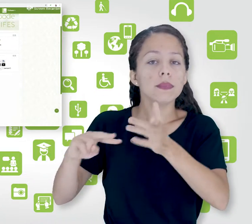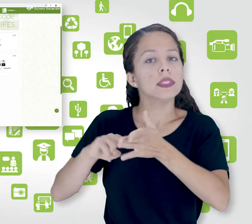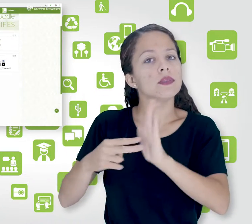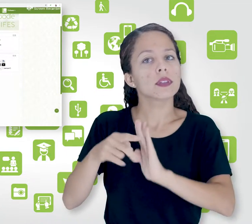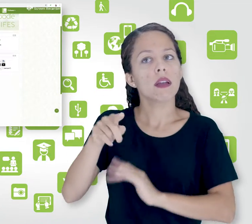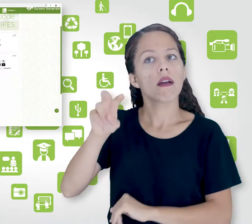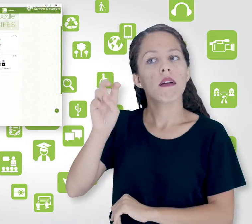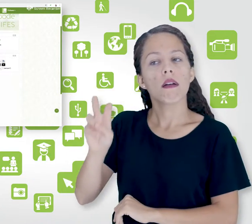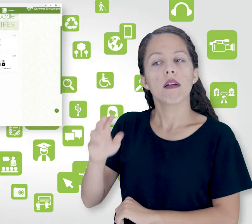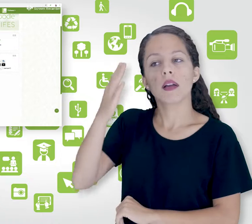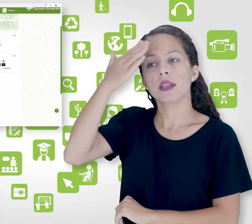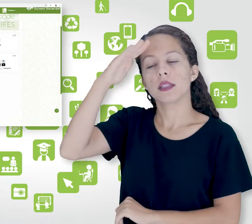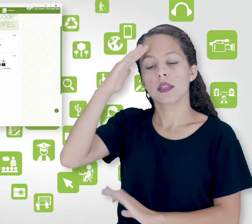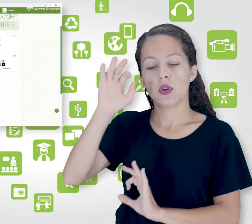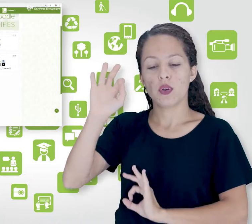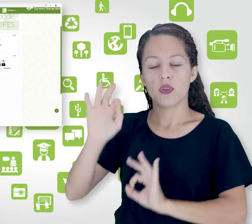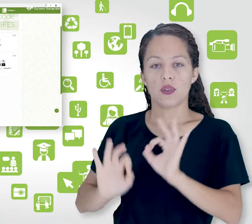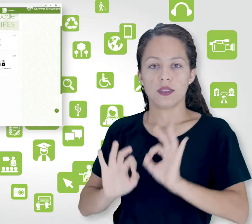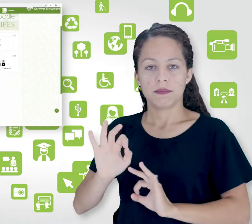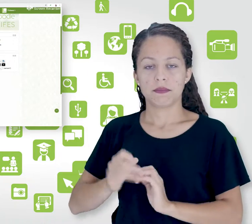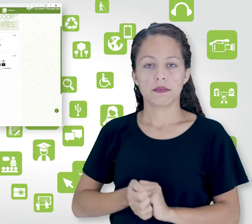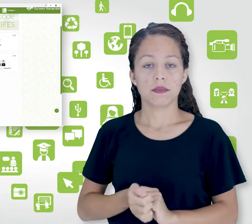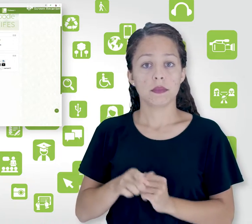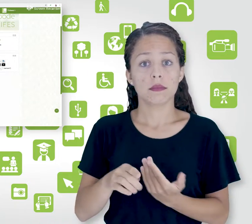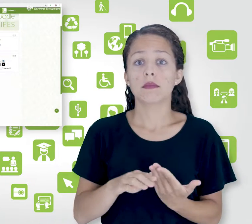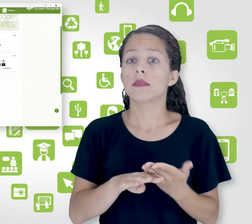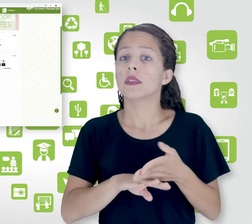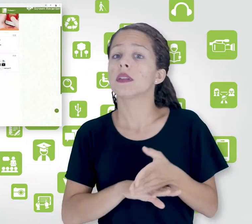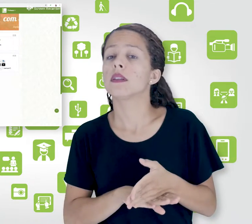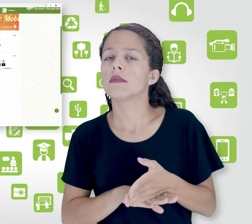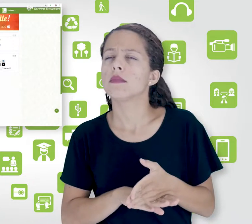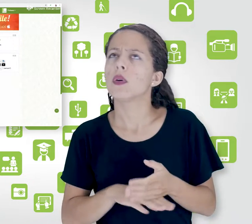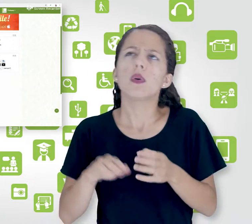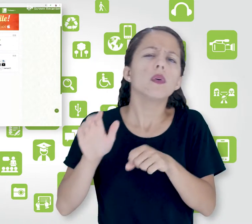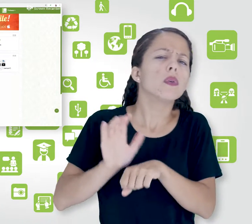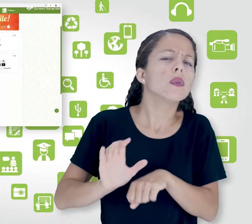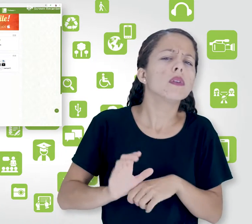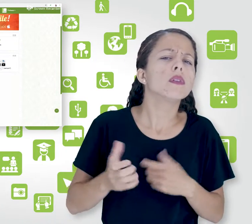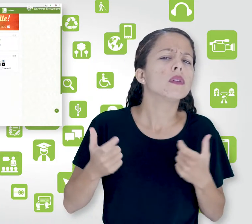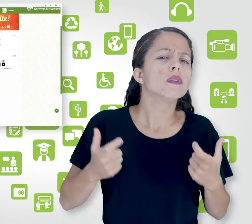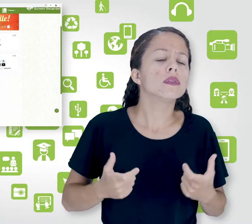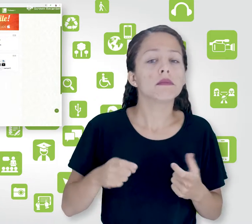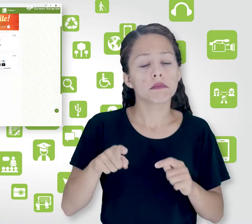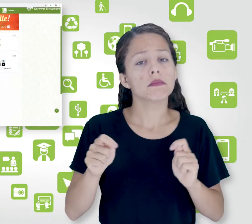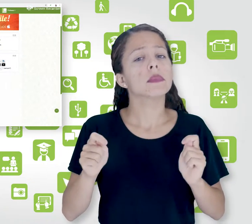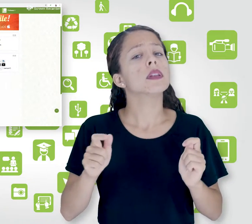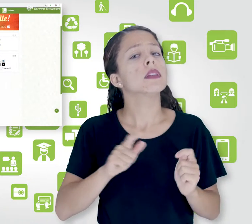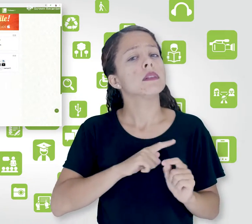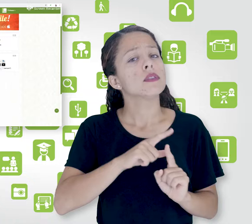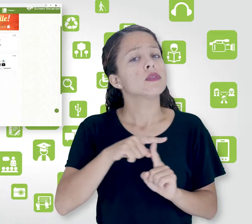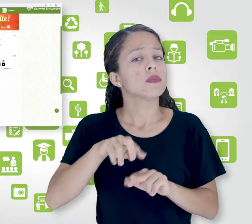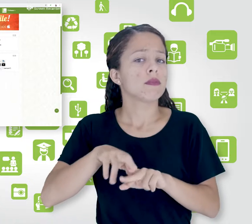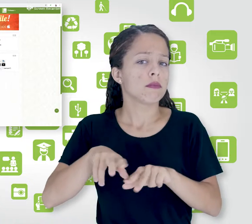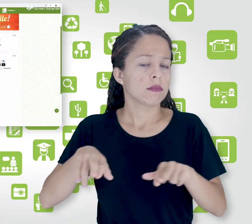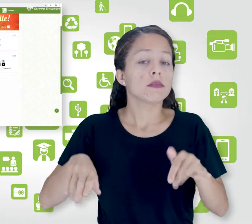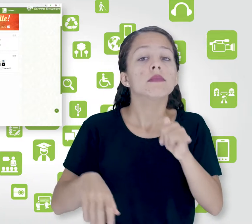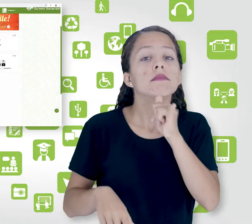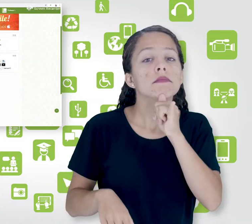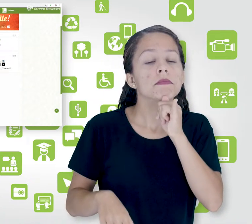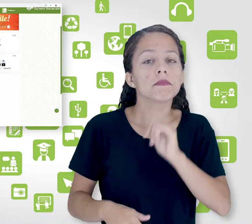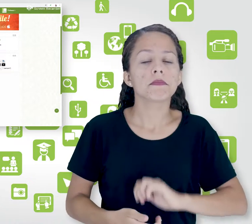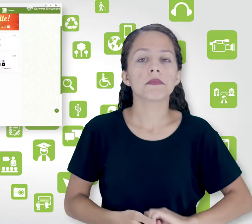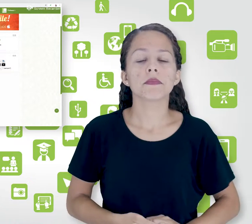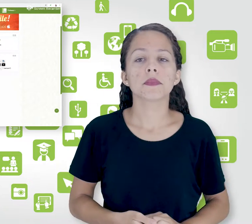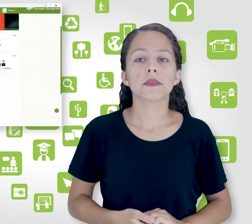para você se organizar melhor né agora uma vez que você entrou Aonde estão os cursos têm várias maneiras de você